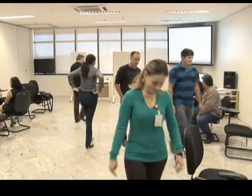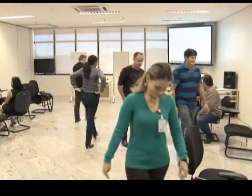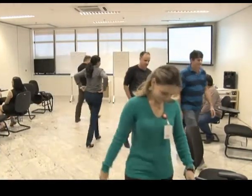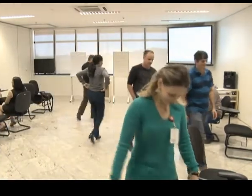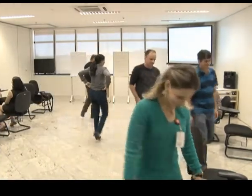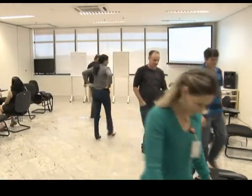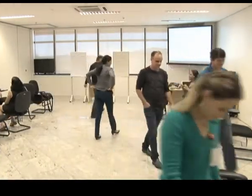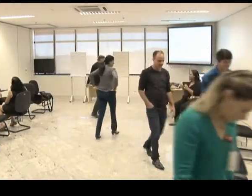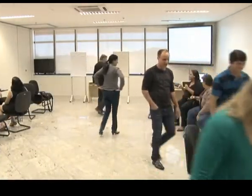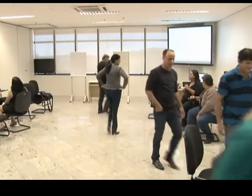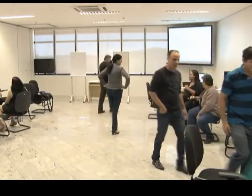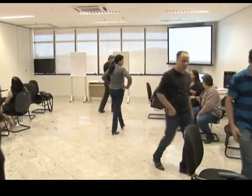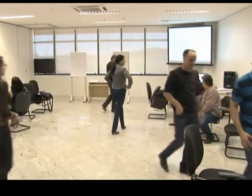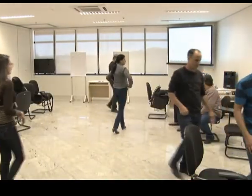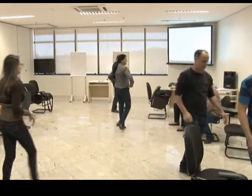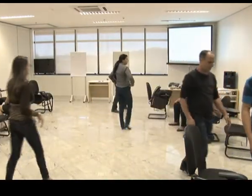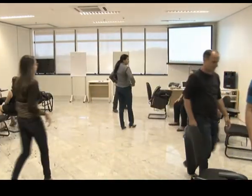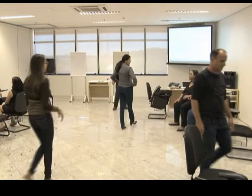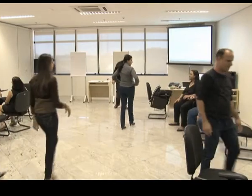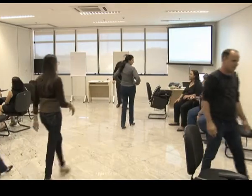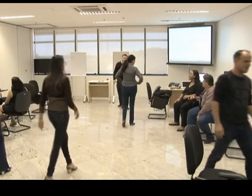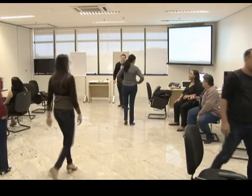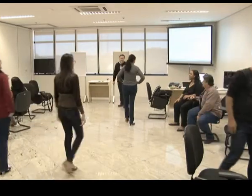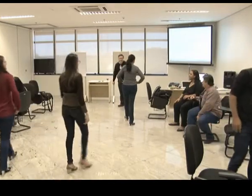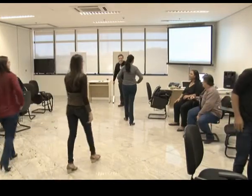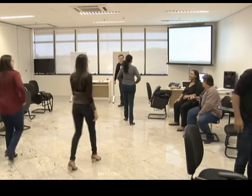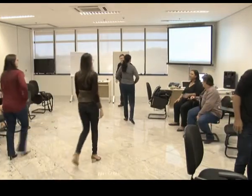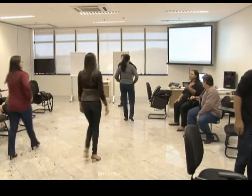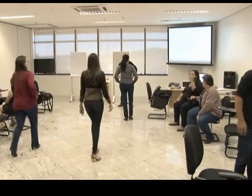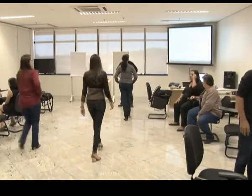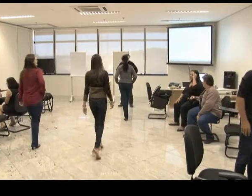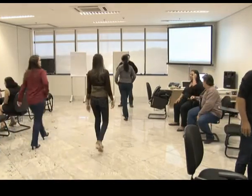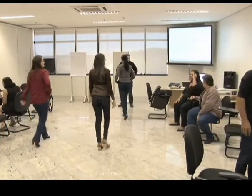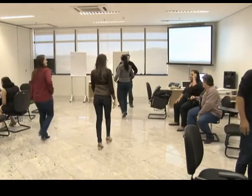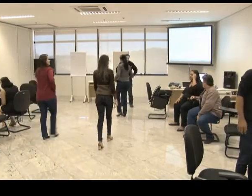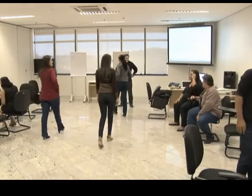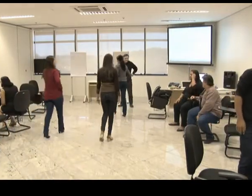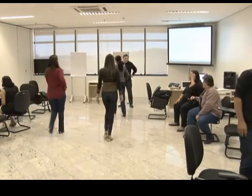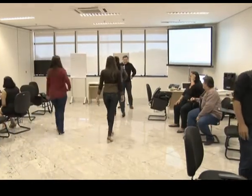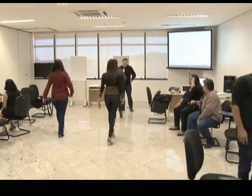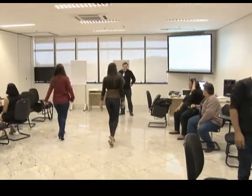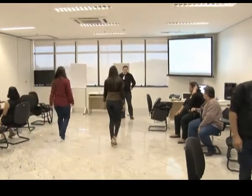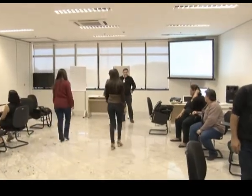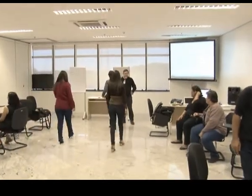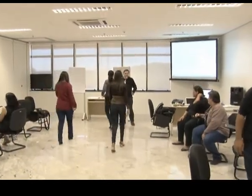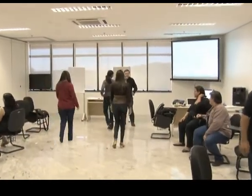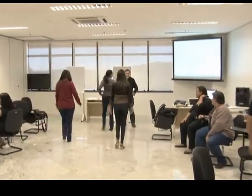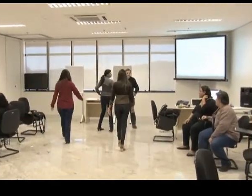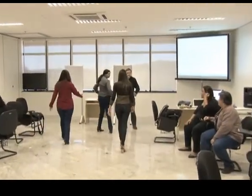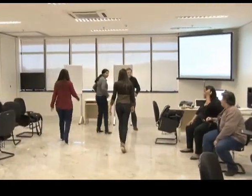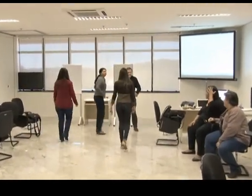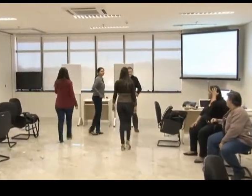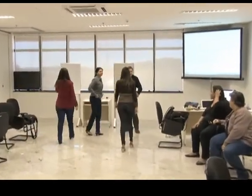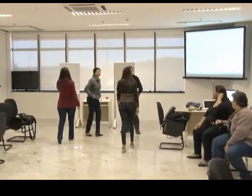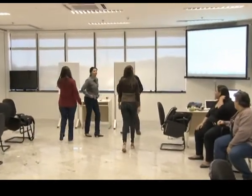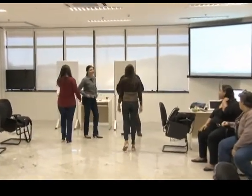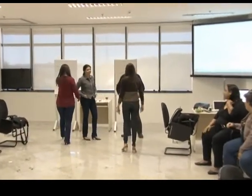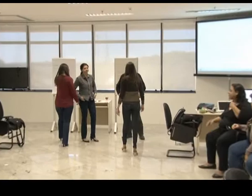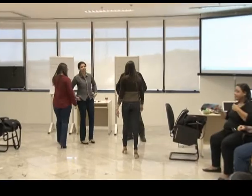Vi ontem no jornal. Foi 10 dias de festa. Teve um stand só de surdos. Eu estava de férias, aí voltei ontem a trabalhar e nem soube dessas